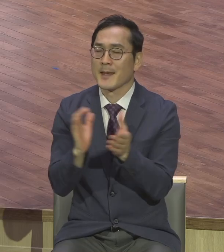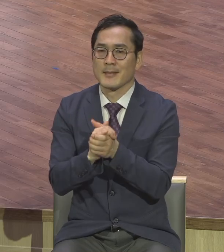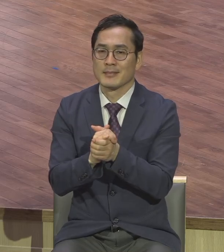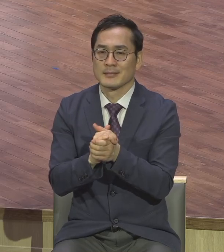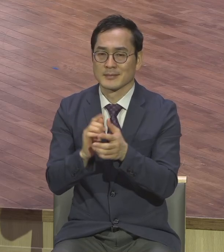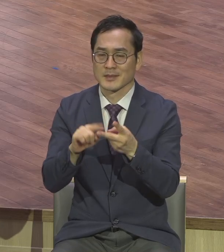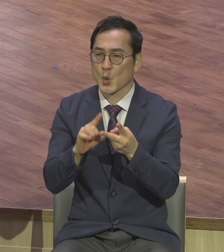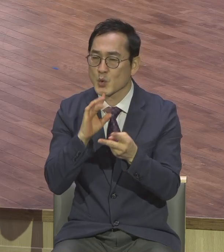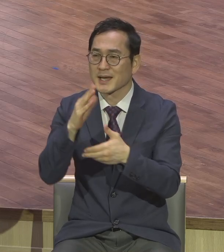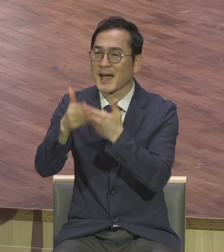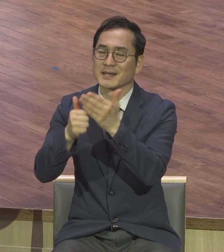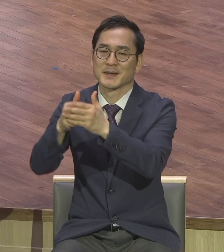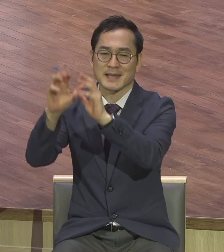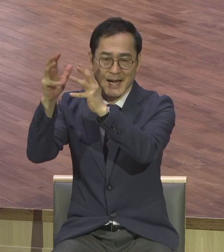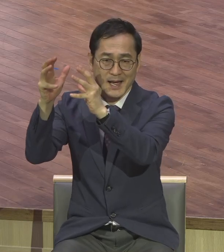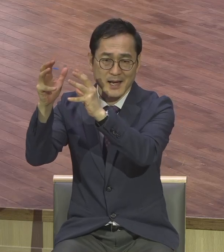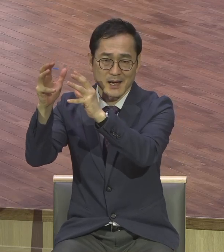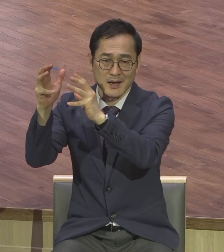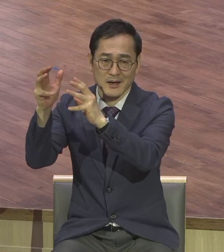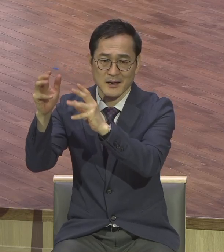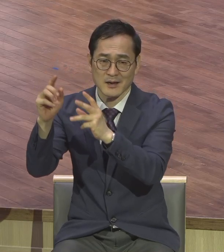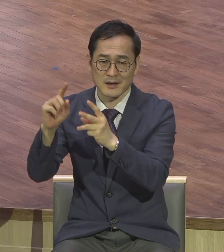천국입니다. 아멘.